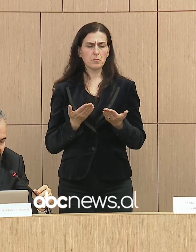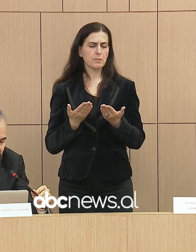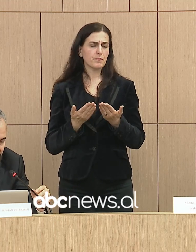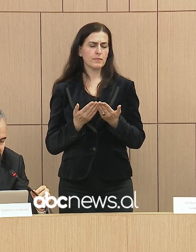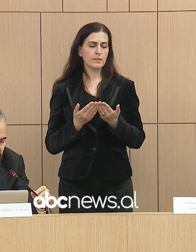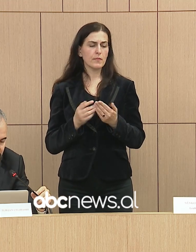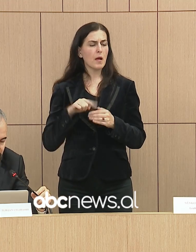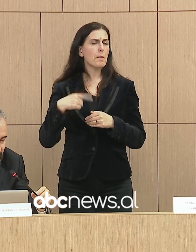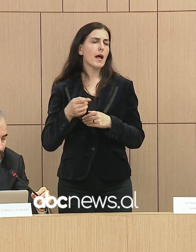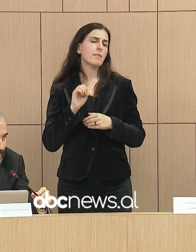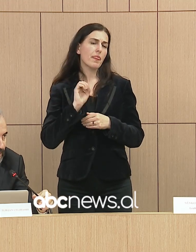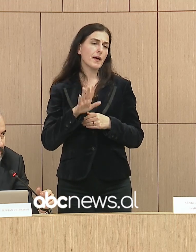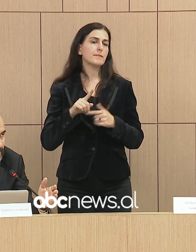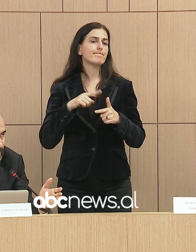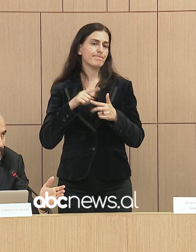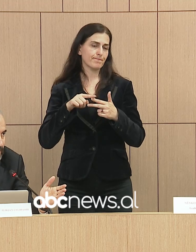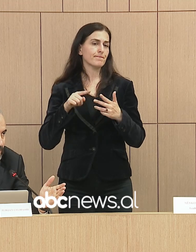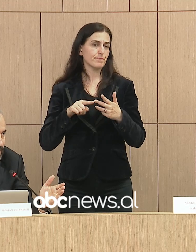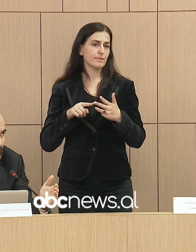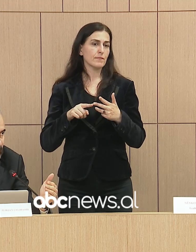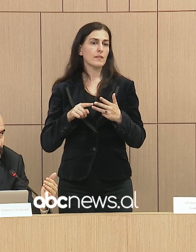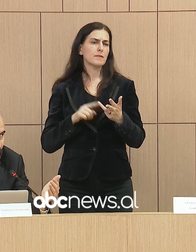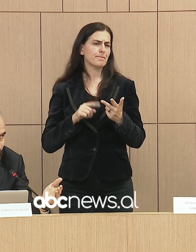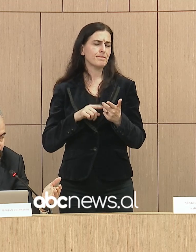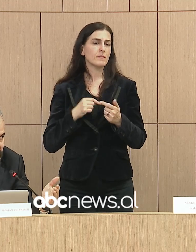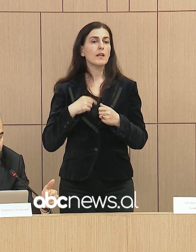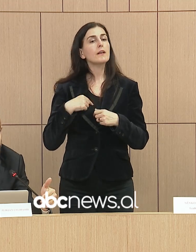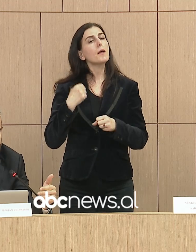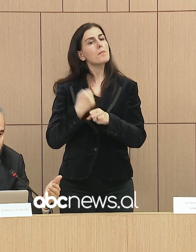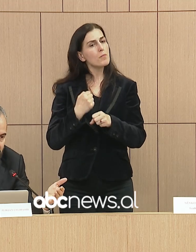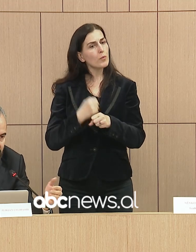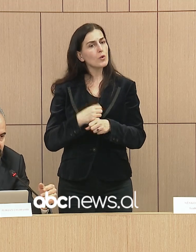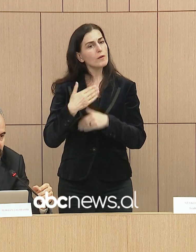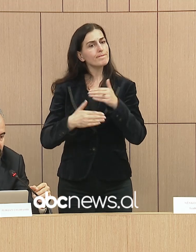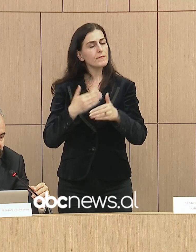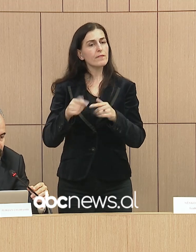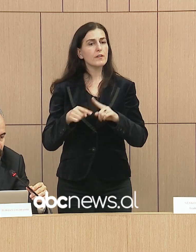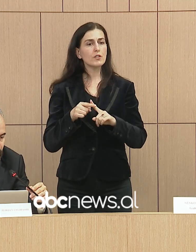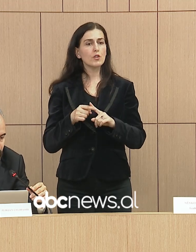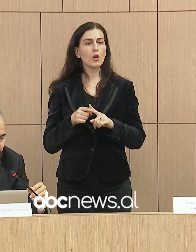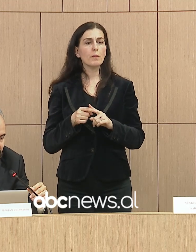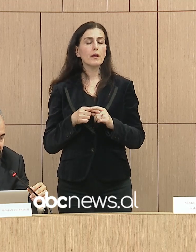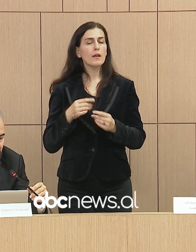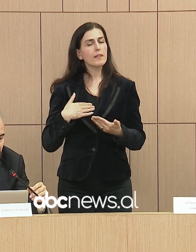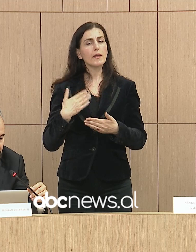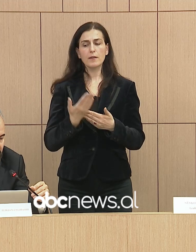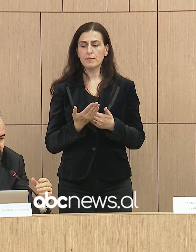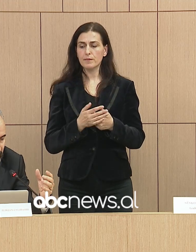ta përsërisim për disa të herë, ne jemi duke punuar për këtë dhe ndoshta edhe në ditën e vim do të